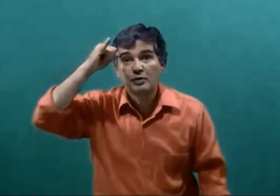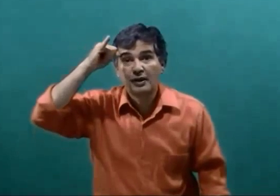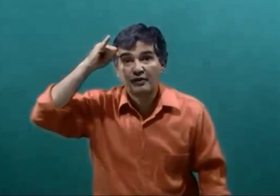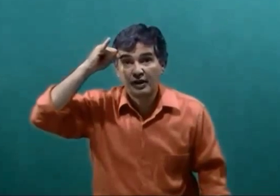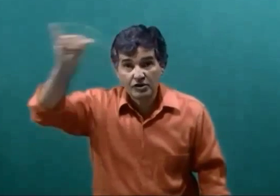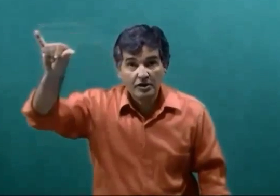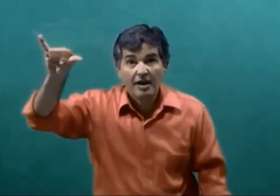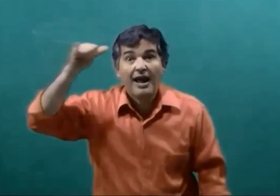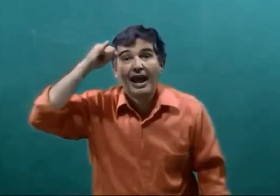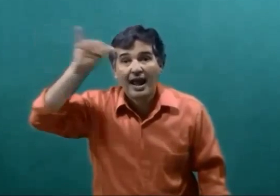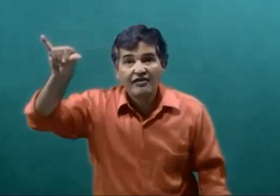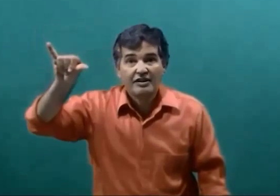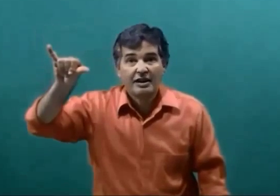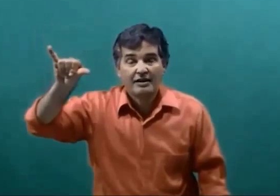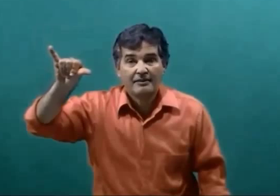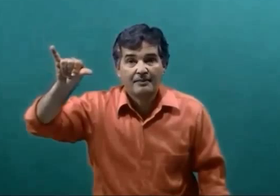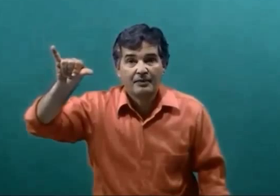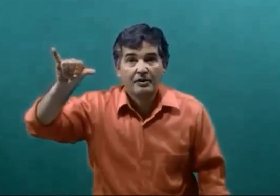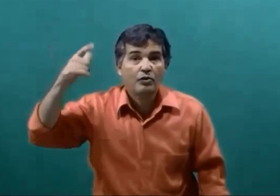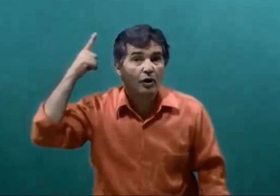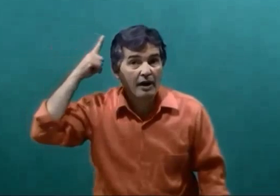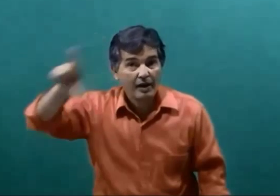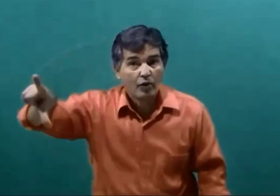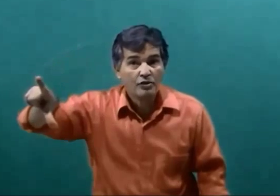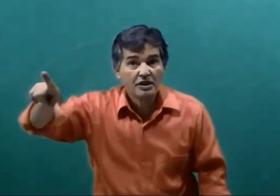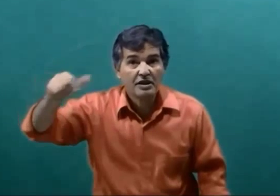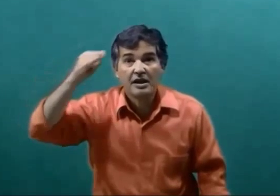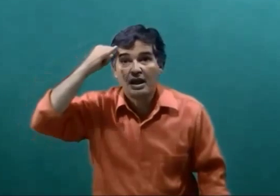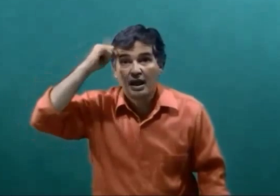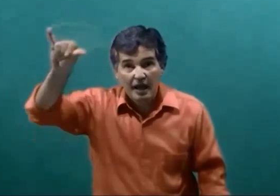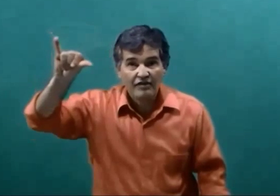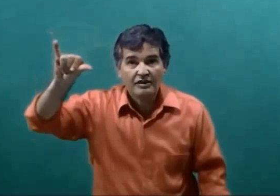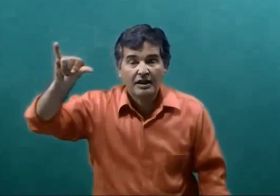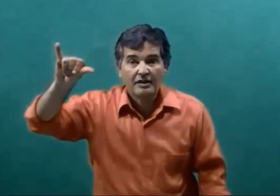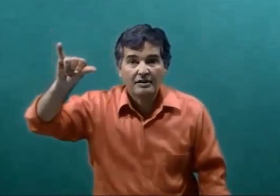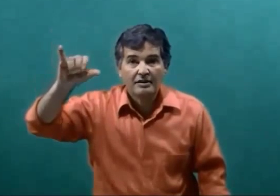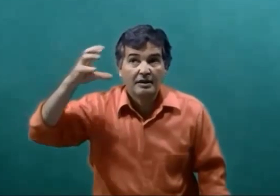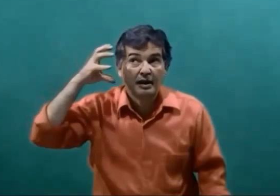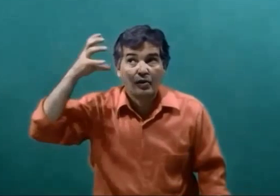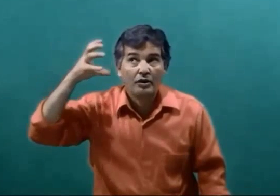para frente, evitar. Então, conseguir evitar. Olha,